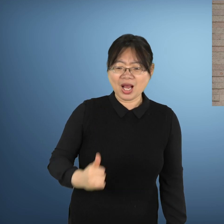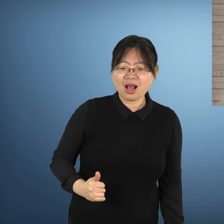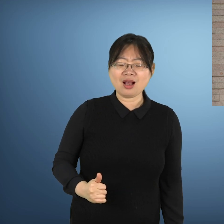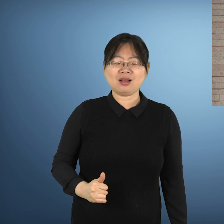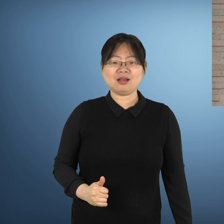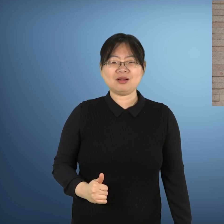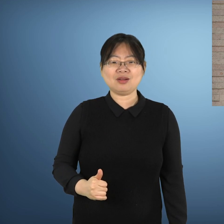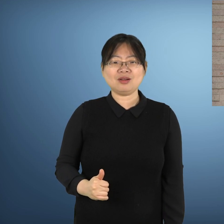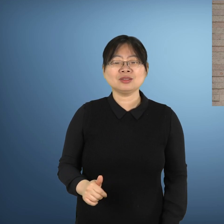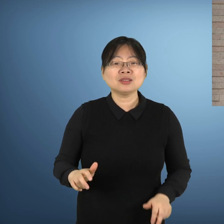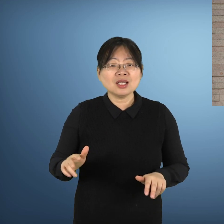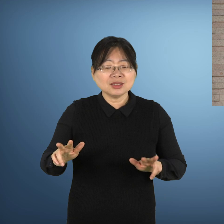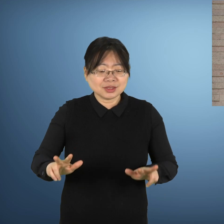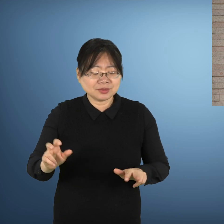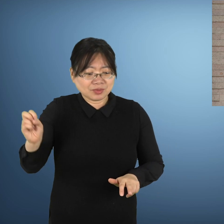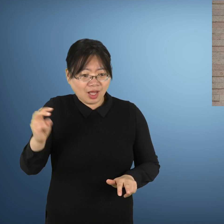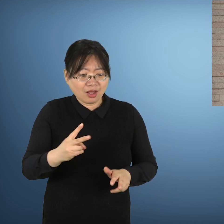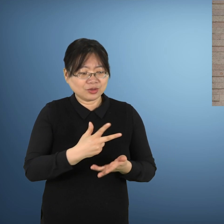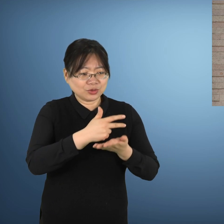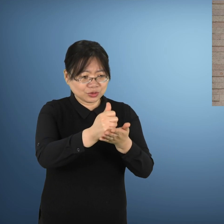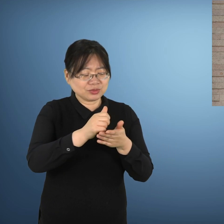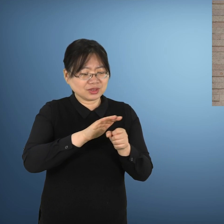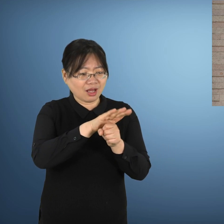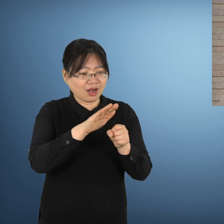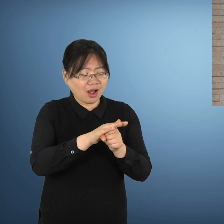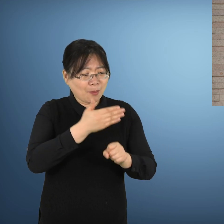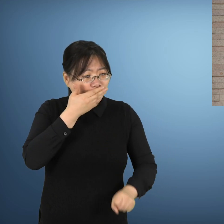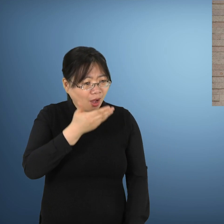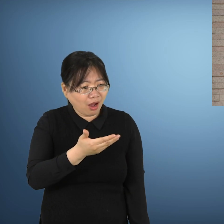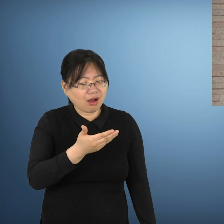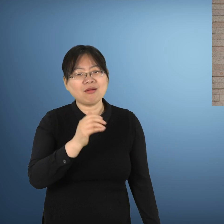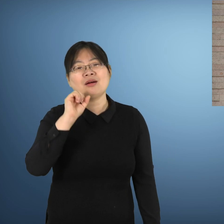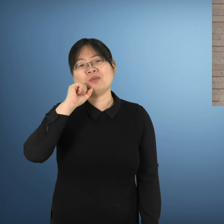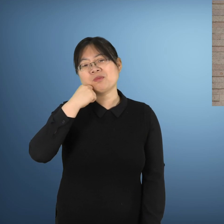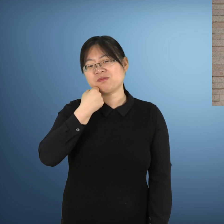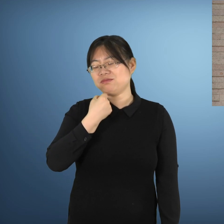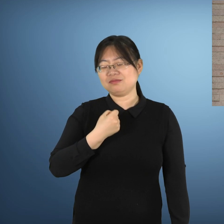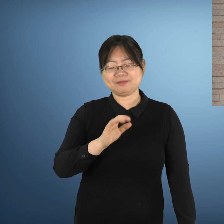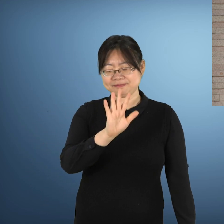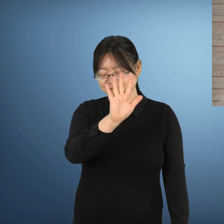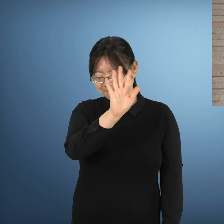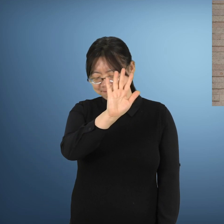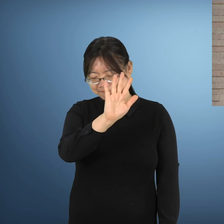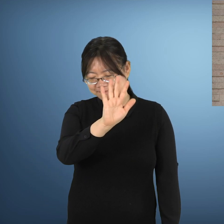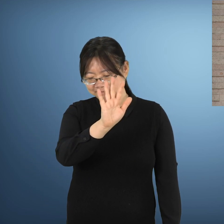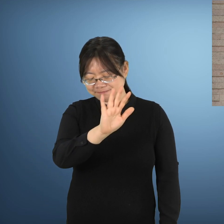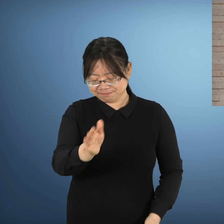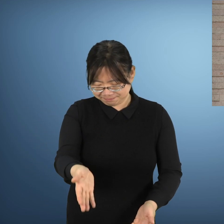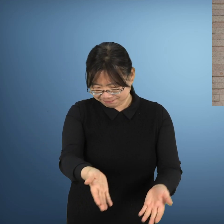어떻게 제가 주님 사랑할 수 있겠습니까?